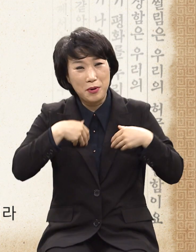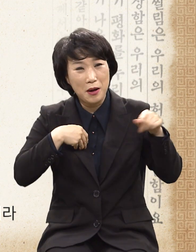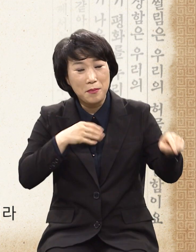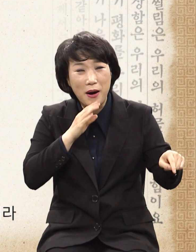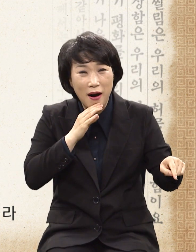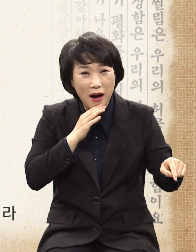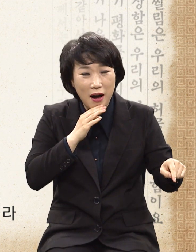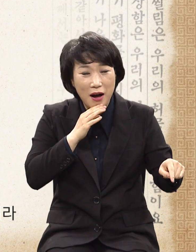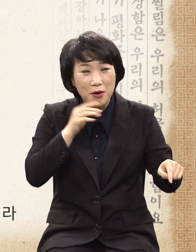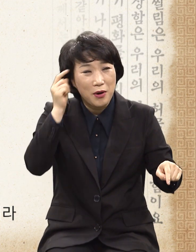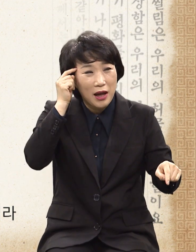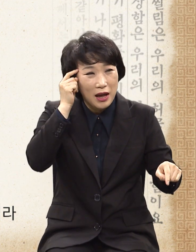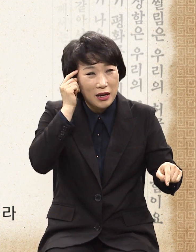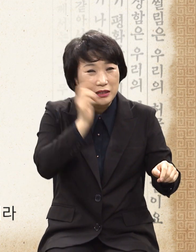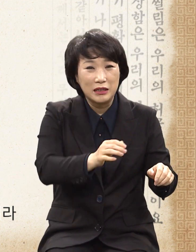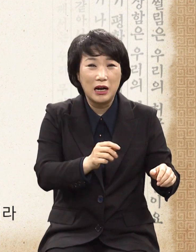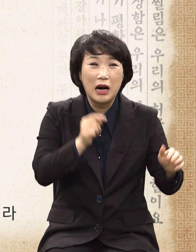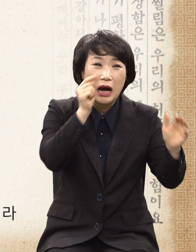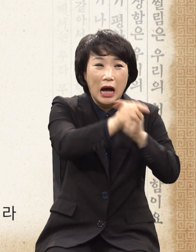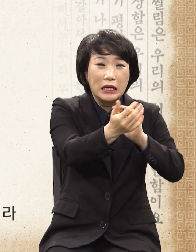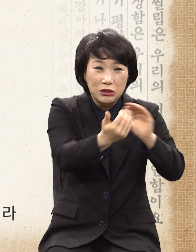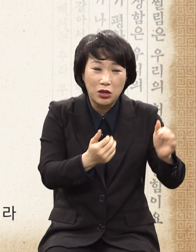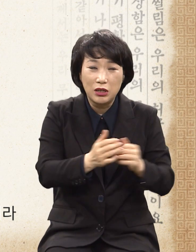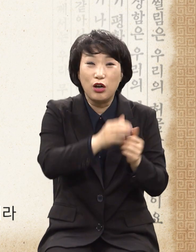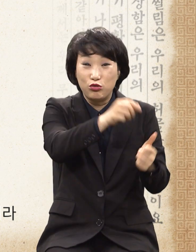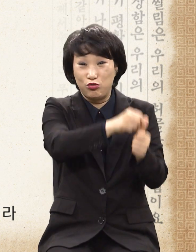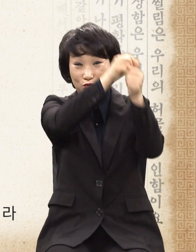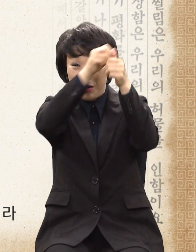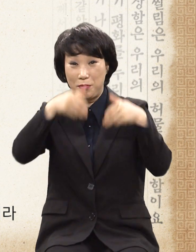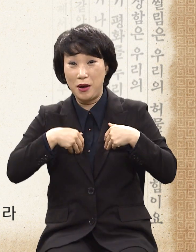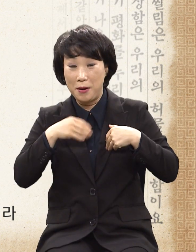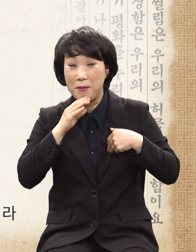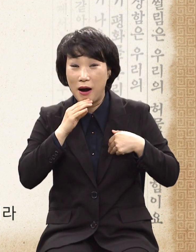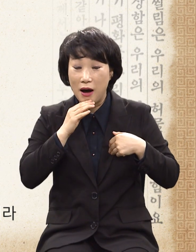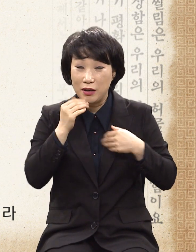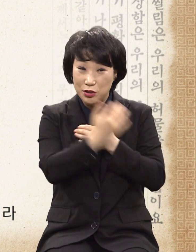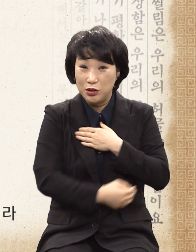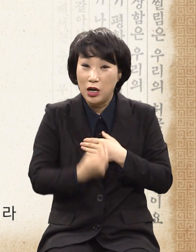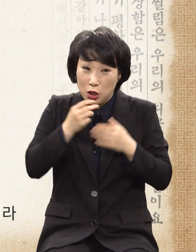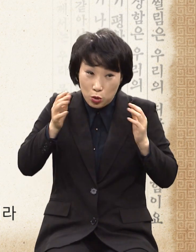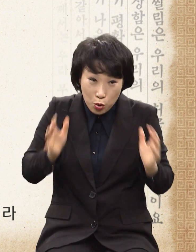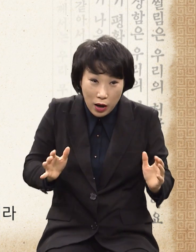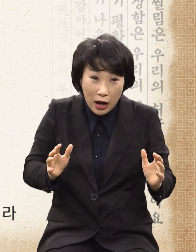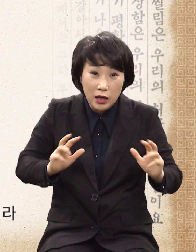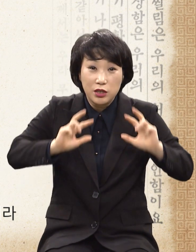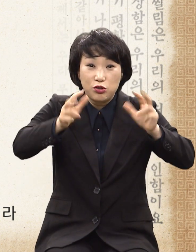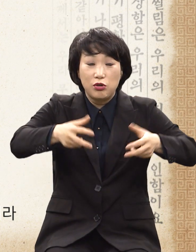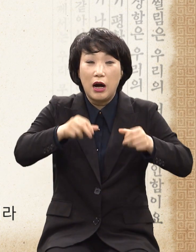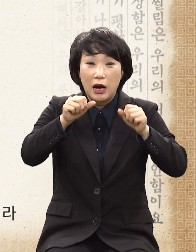세상에 지구가 존재하는 한, 이 땅에 내 육체가 존재하는 한